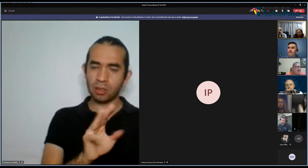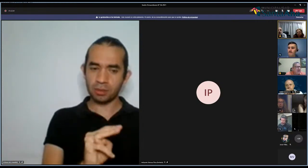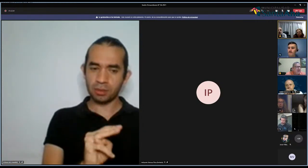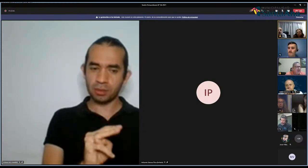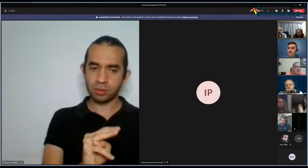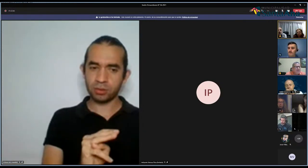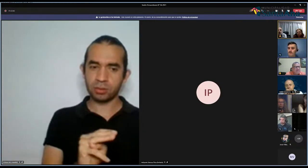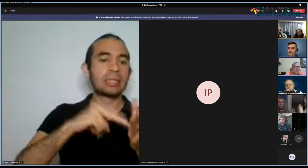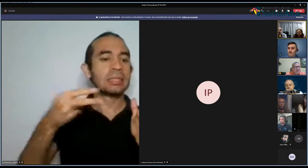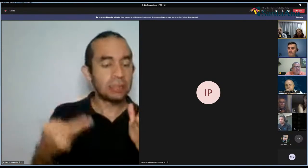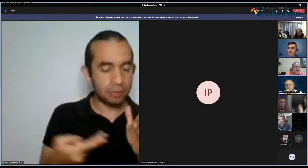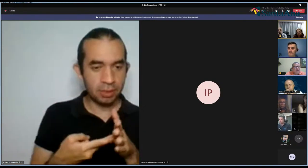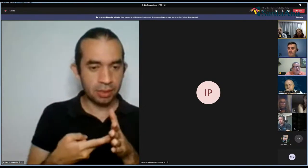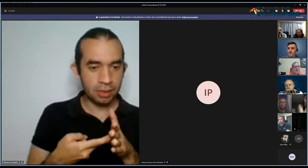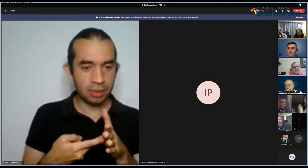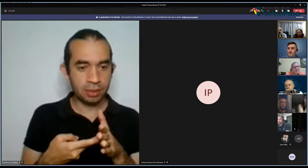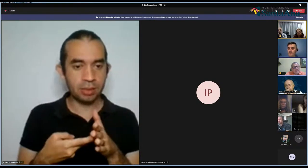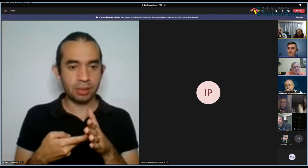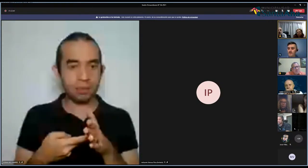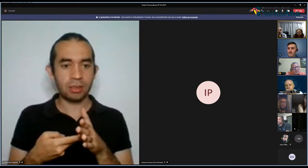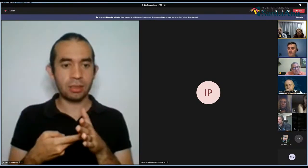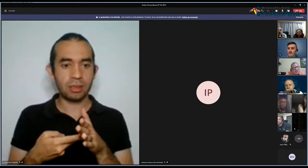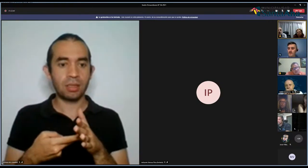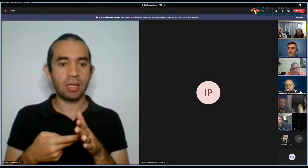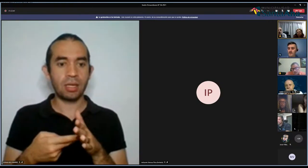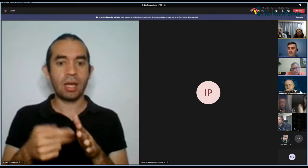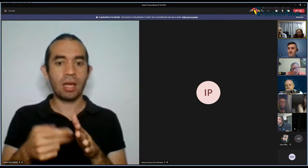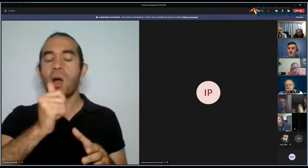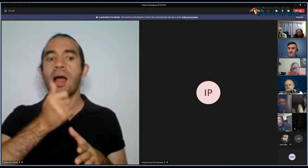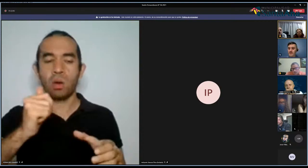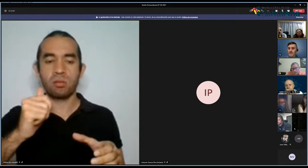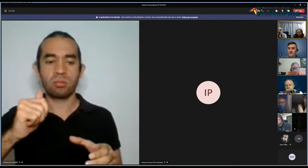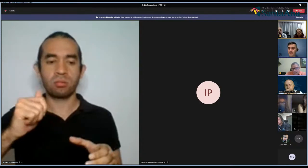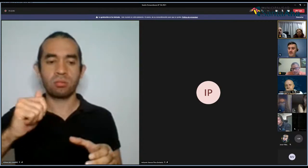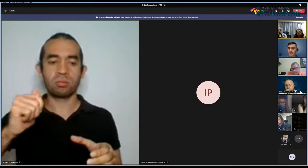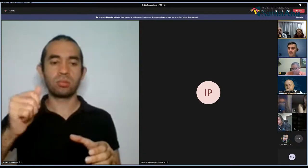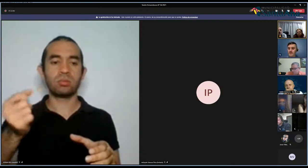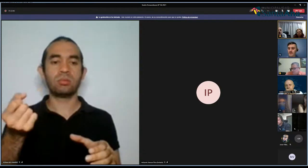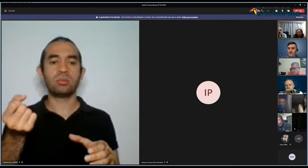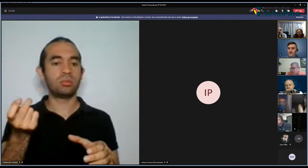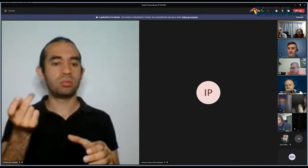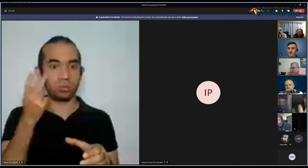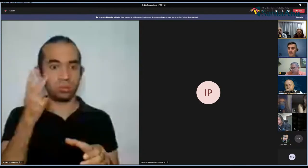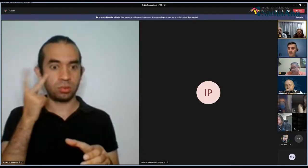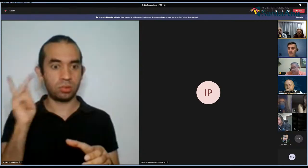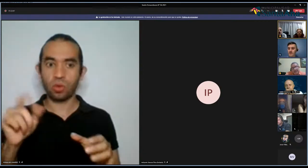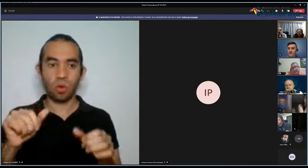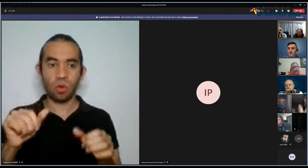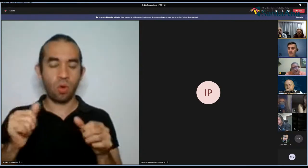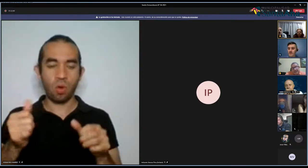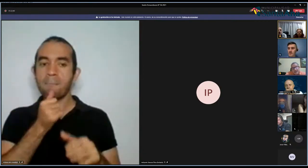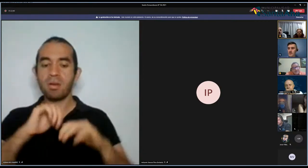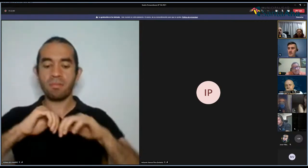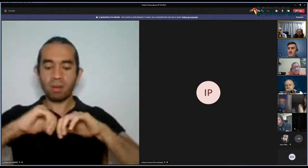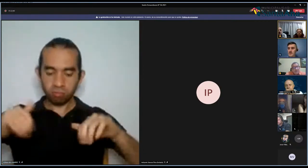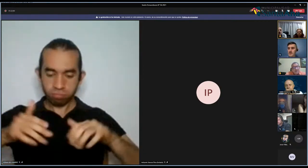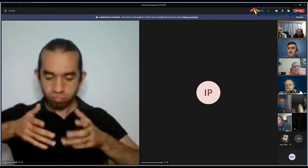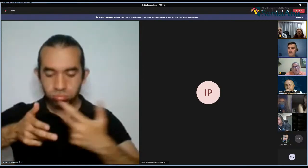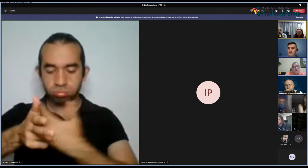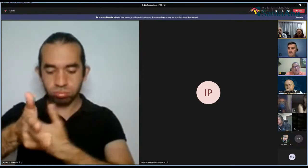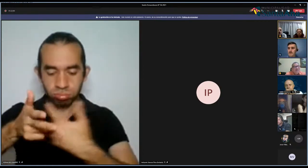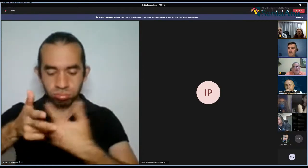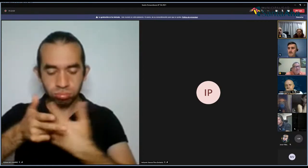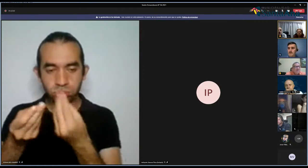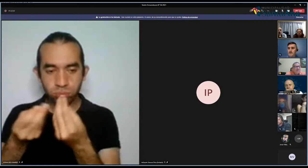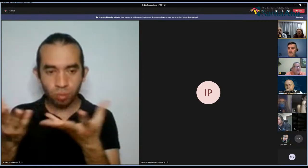que perfectamente al conectar esas aguas y si ustedes no lo hacen a servidumbre tendrían que vivir como lo